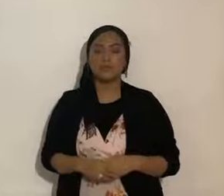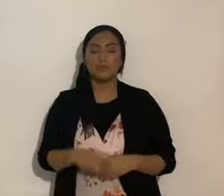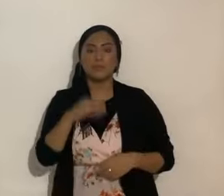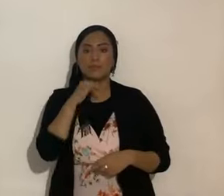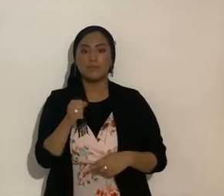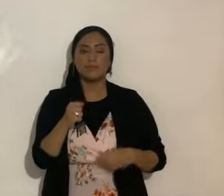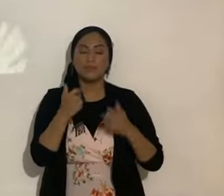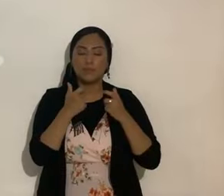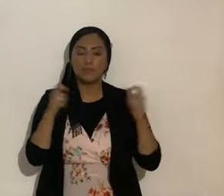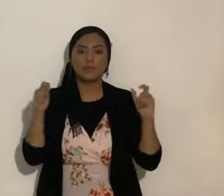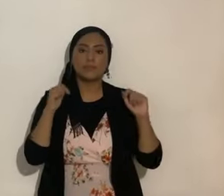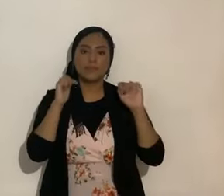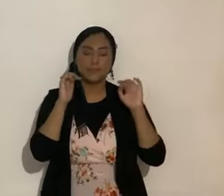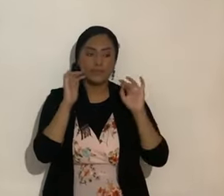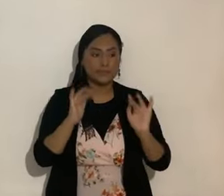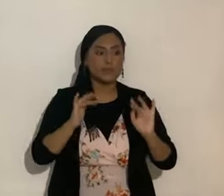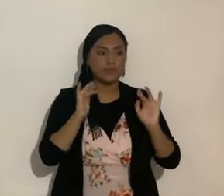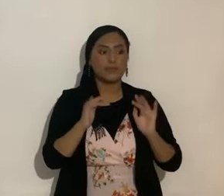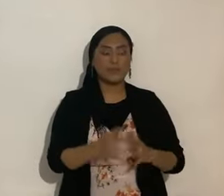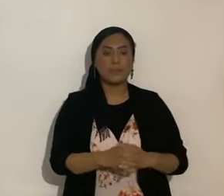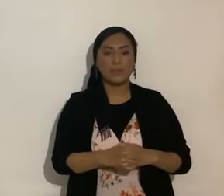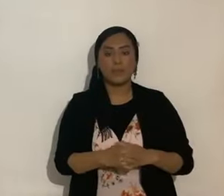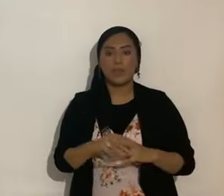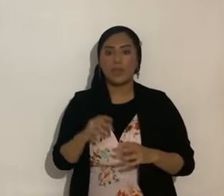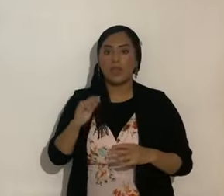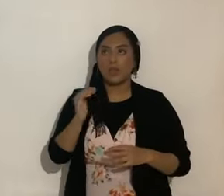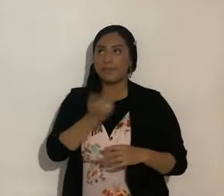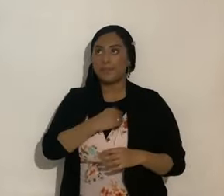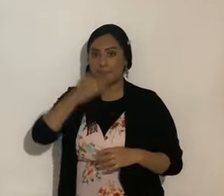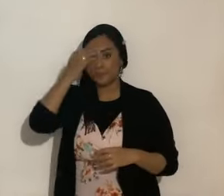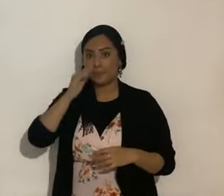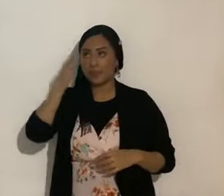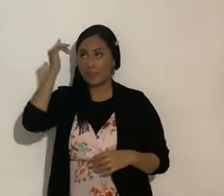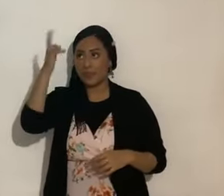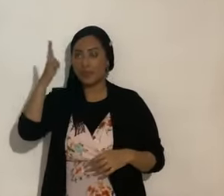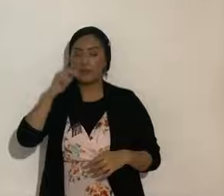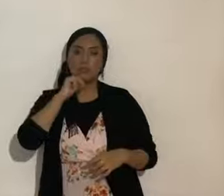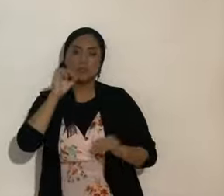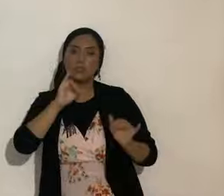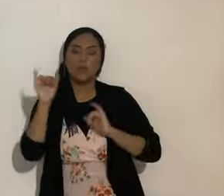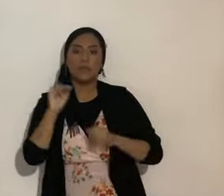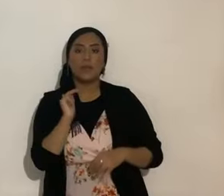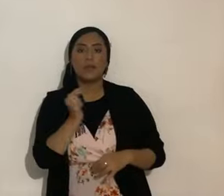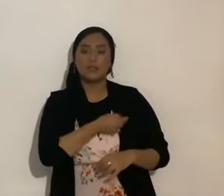consuelo tremendo. La lógica de nuestro Elohim Yahweh no es la lógica humana.